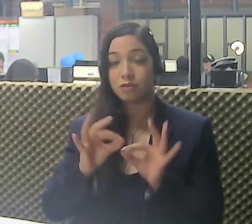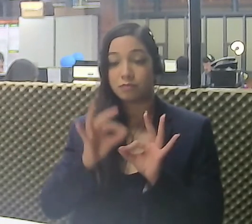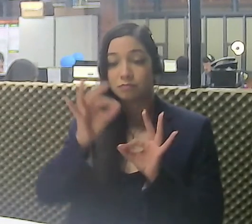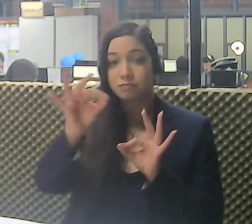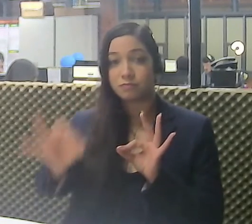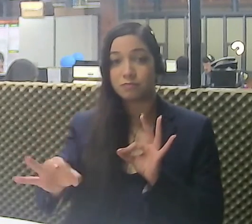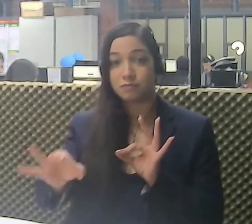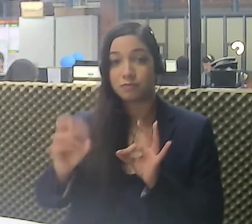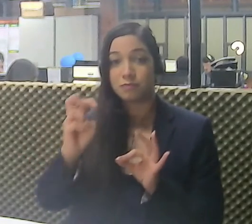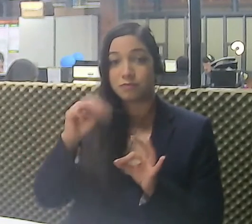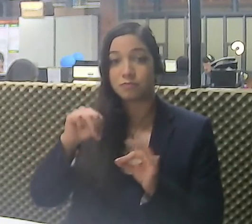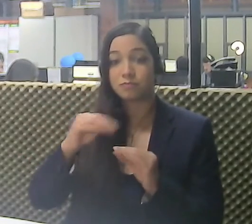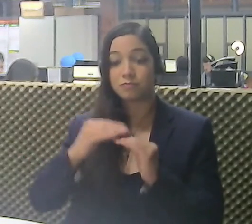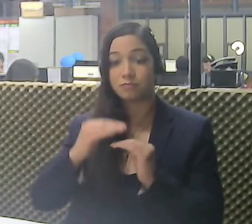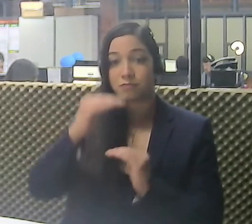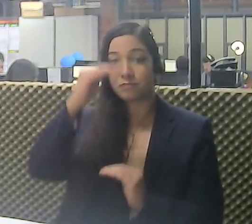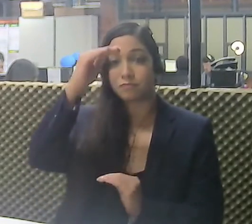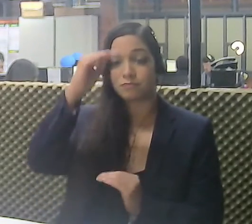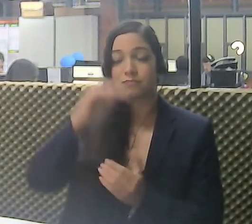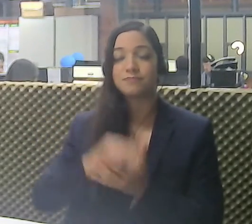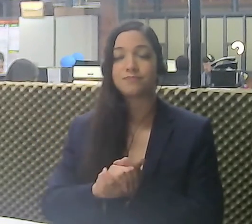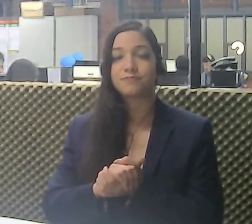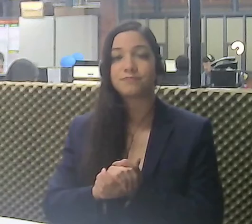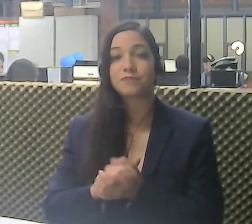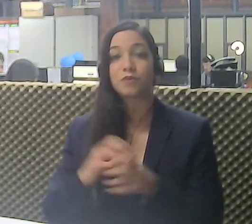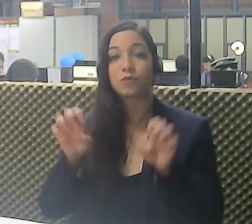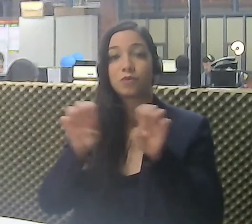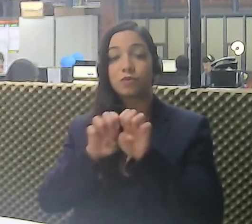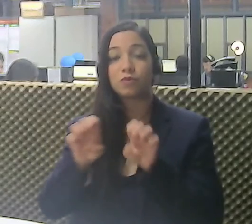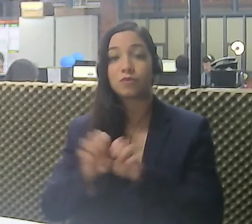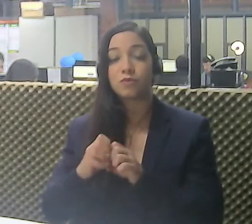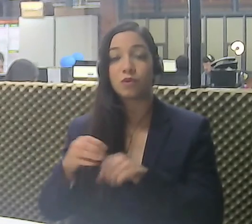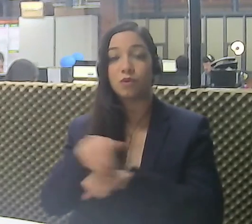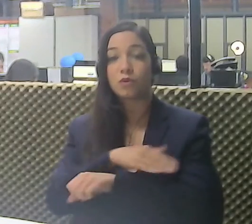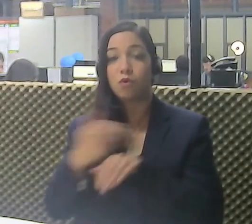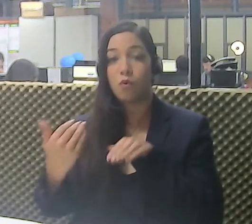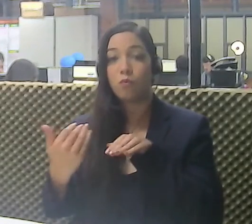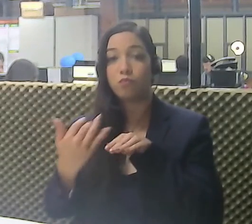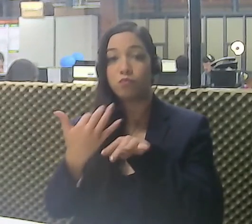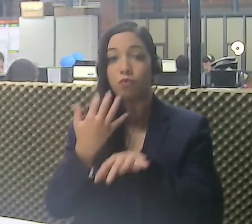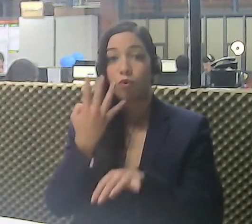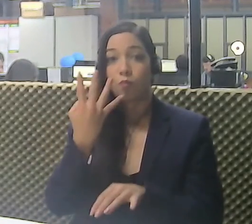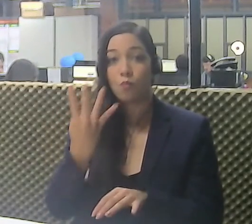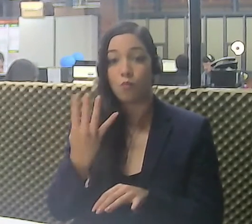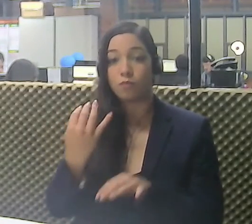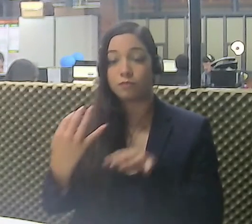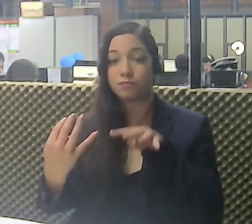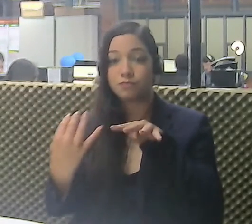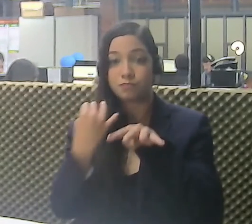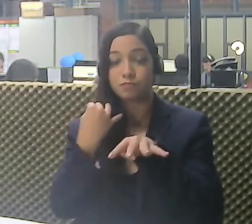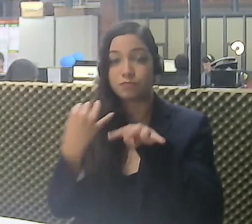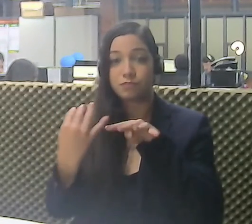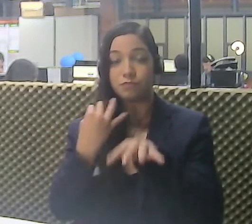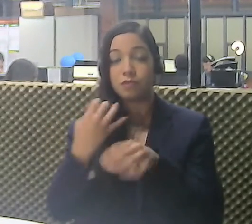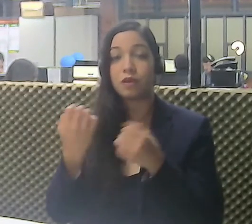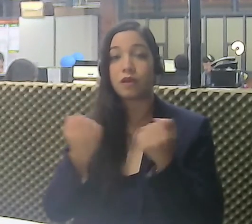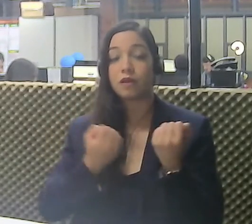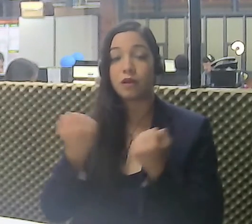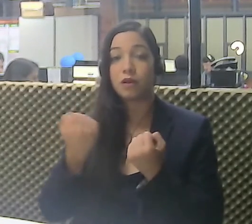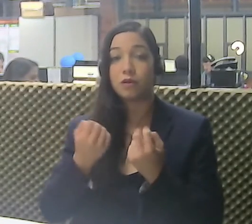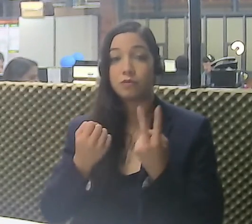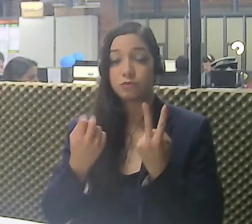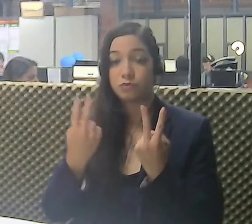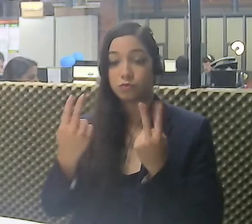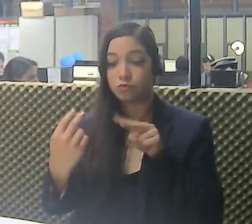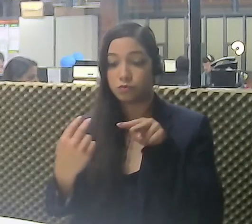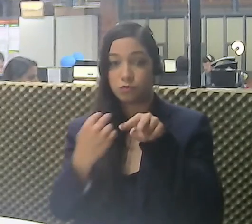comprimento e 5 metros de altura livre. A estrutura da pista dispõe de 4 faixas de rolamento para veículos, sendo 2